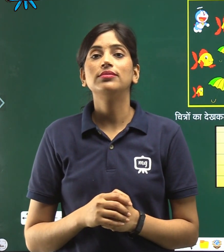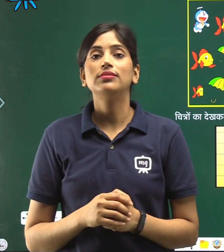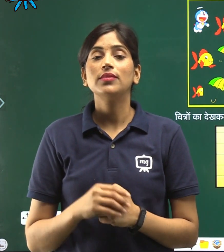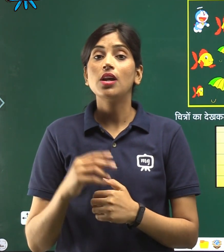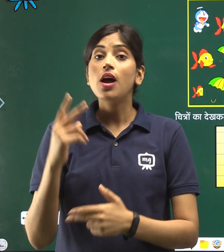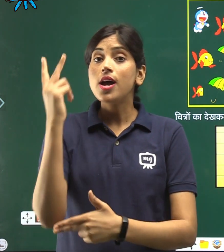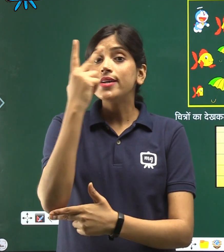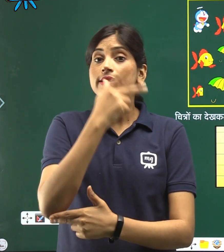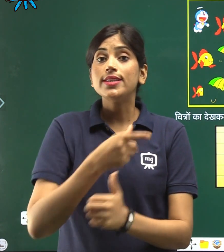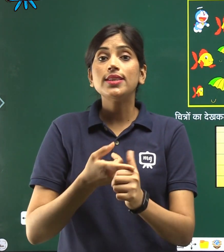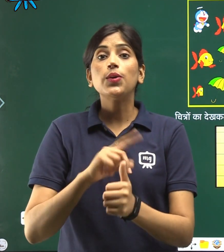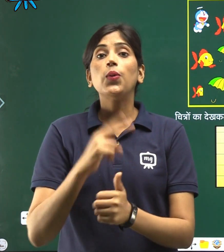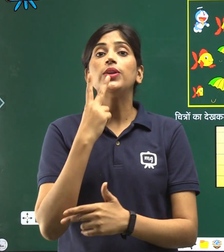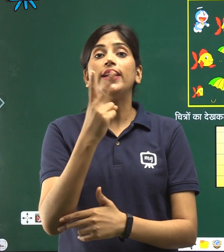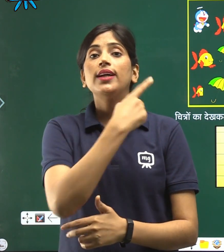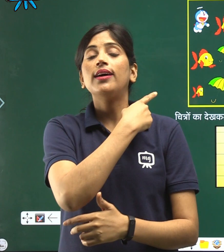चित्र को देखकर